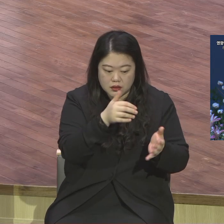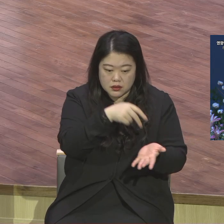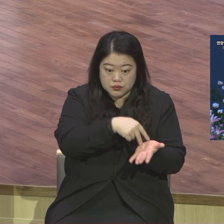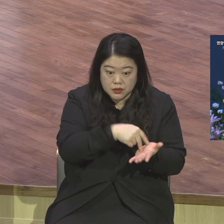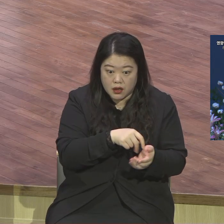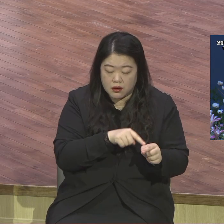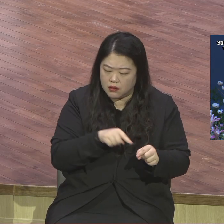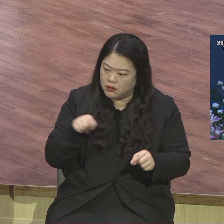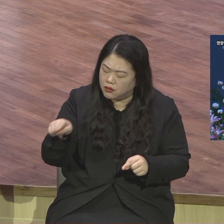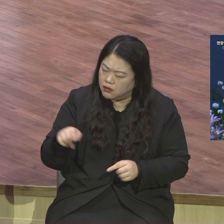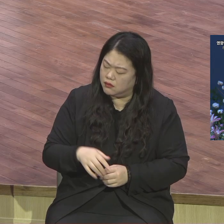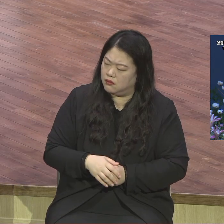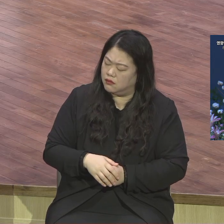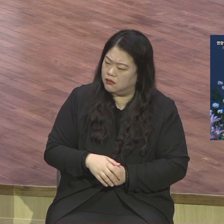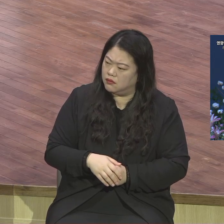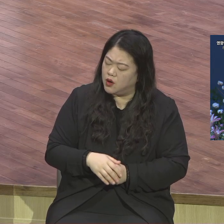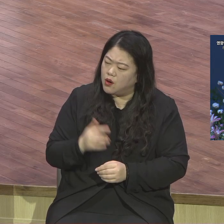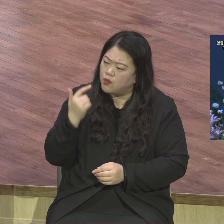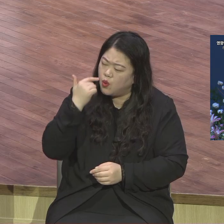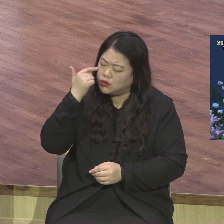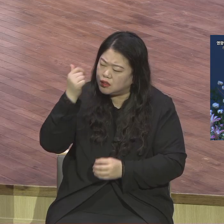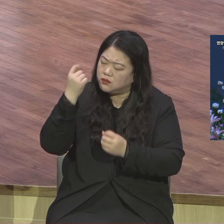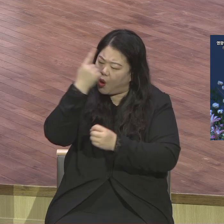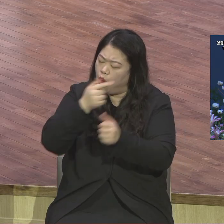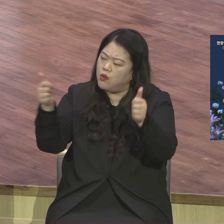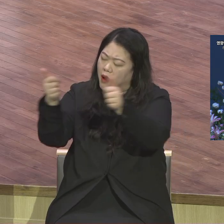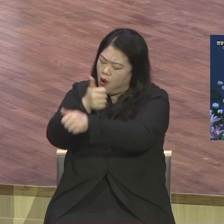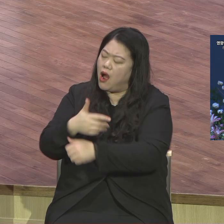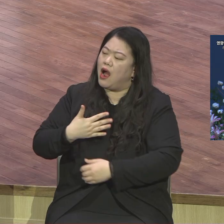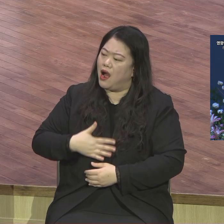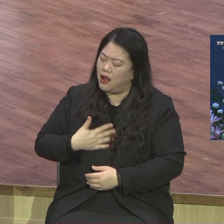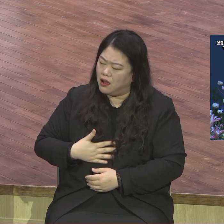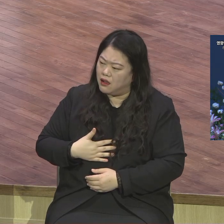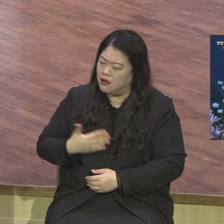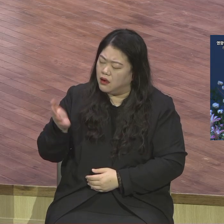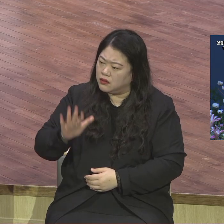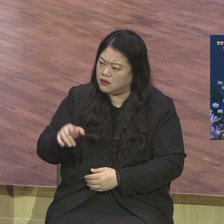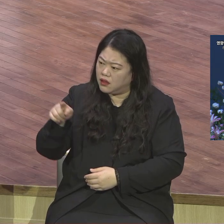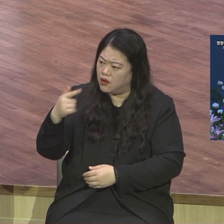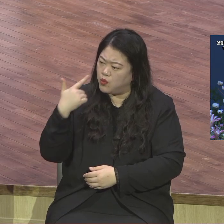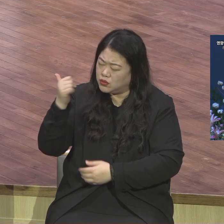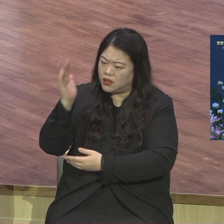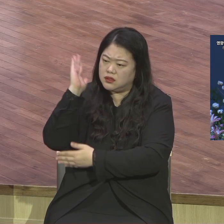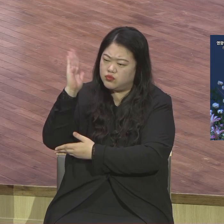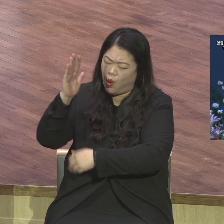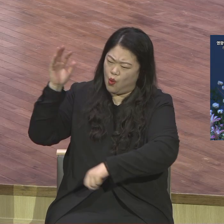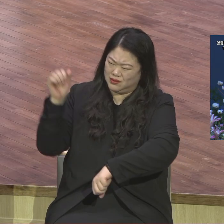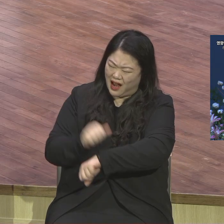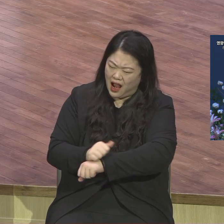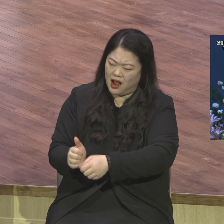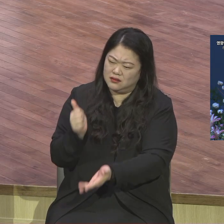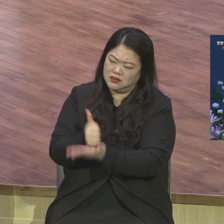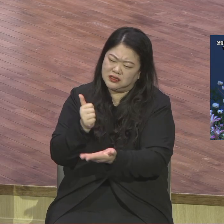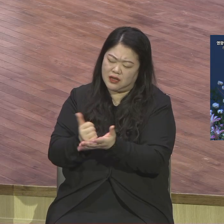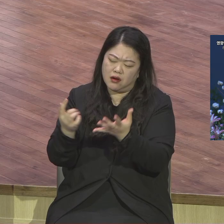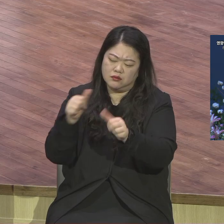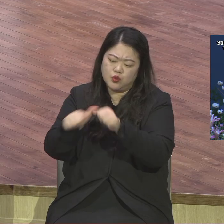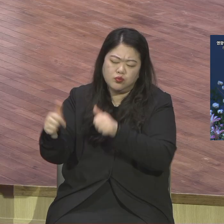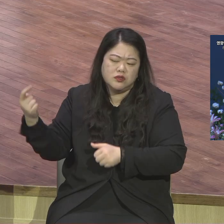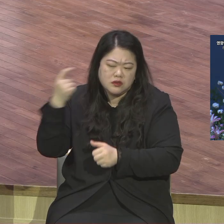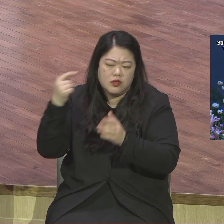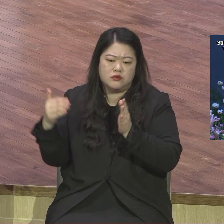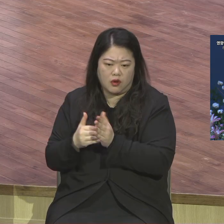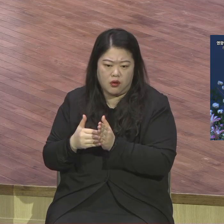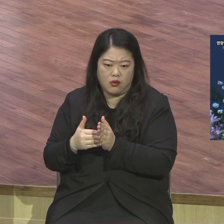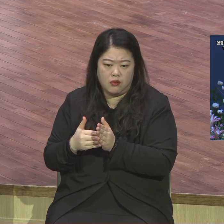그래서 한 손님이 물었어요. 아니, 목사님이 설교를 어떻게 하시길 그렇게 잘한다고 그렇게 침입마도록 칭찬합니까?